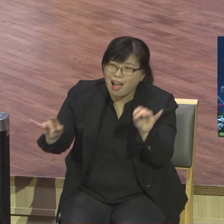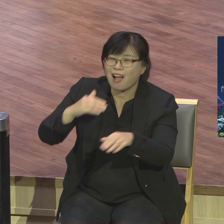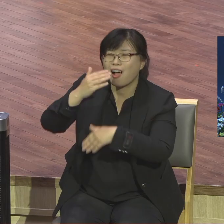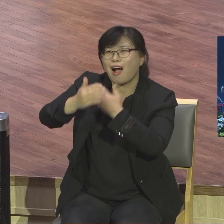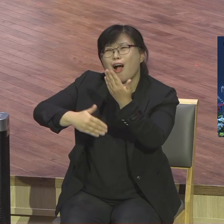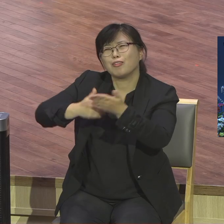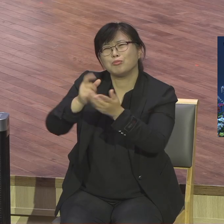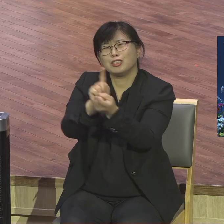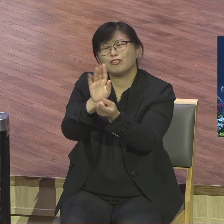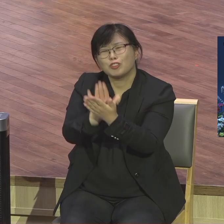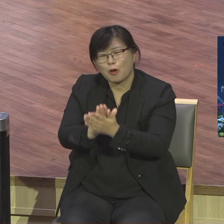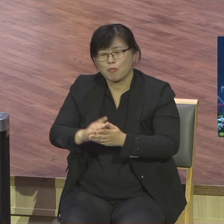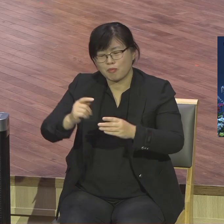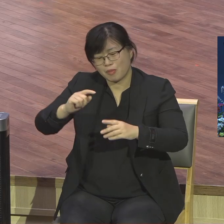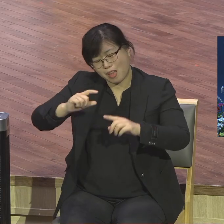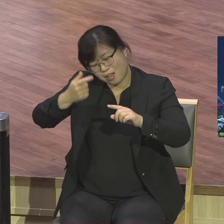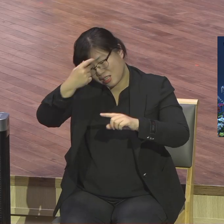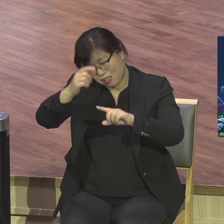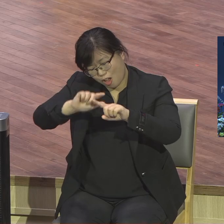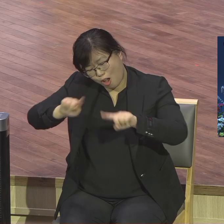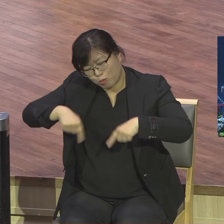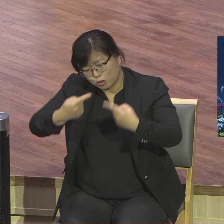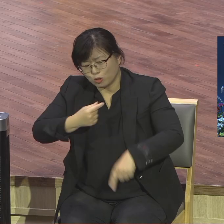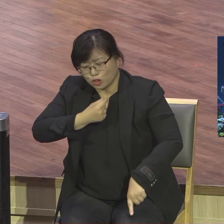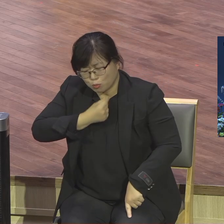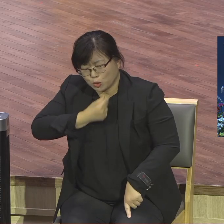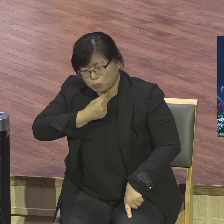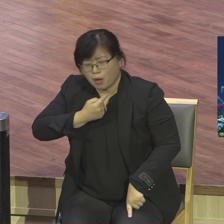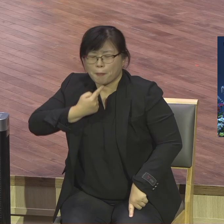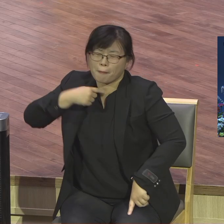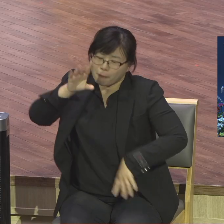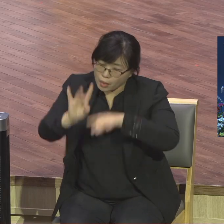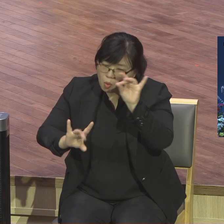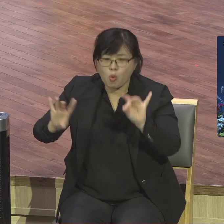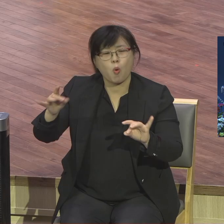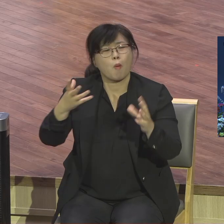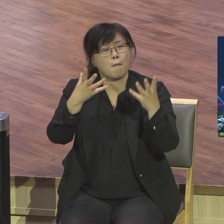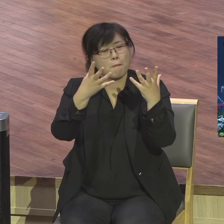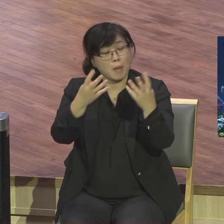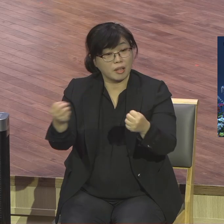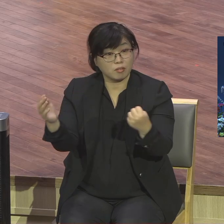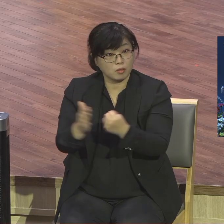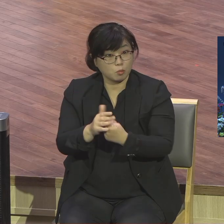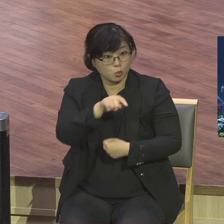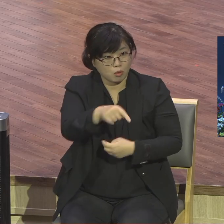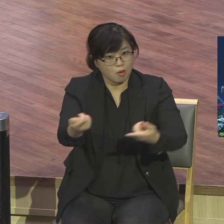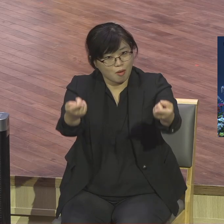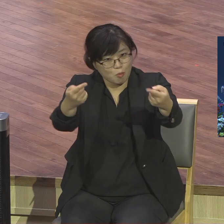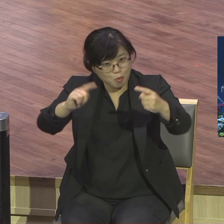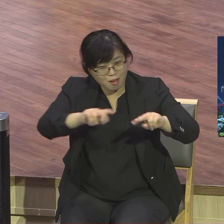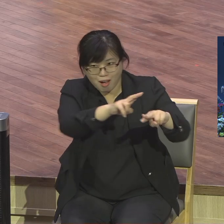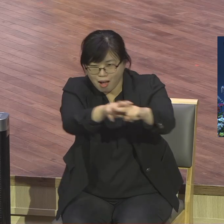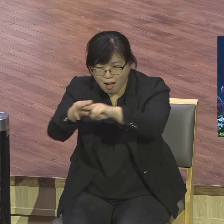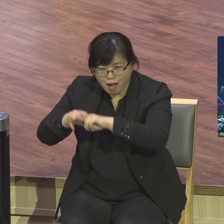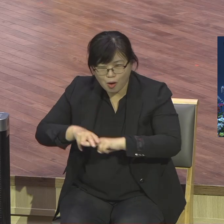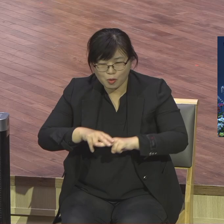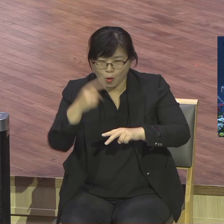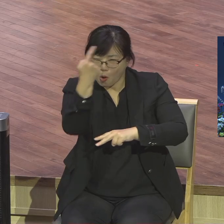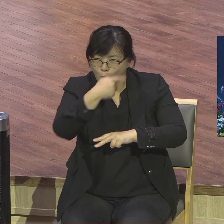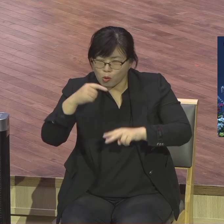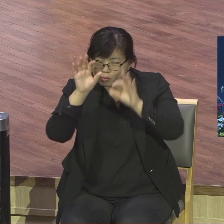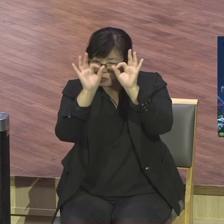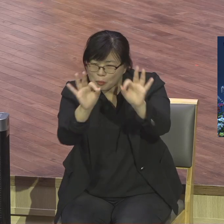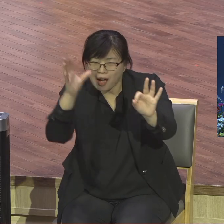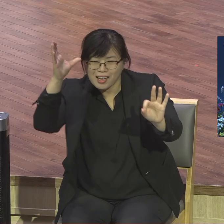얼마나 큰 직복이요 얼마나 큰 기법입니까 지금 우리의 모임이 100% 자유롭지는 못하지만은 지금